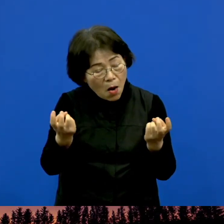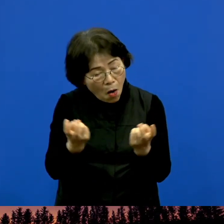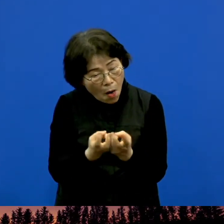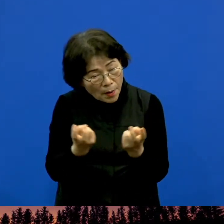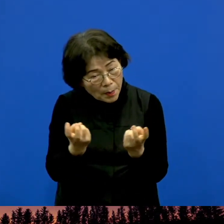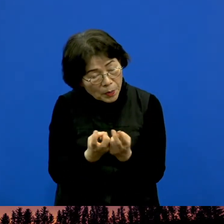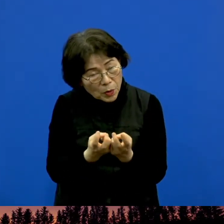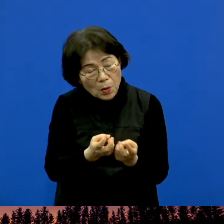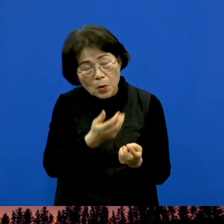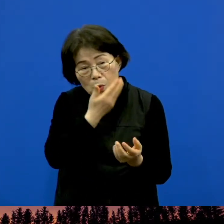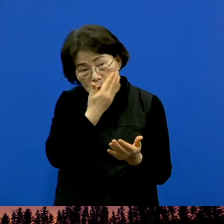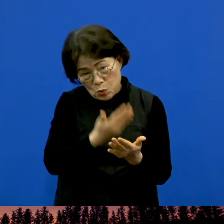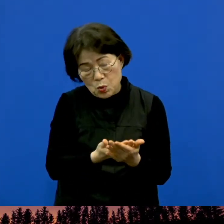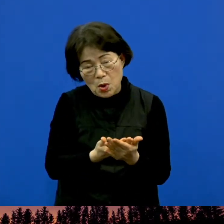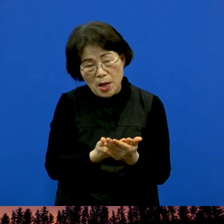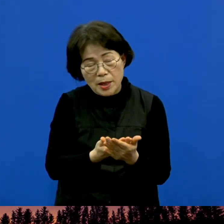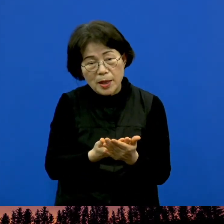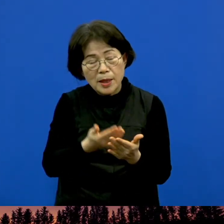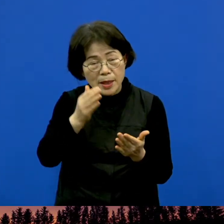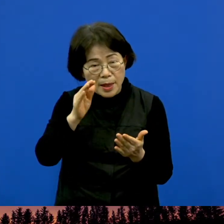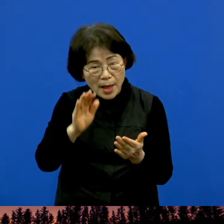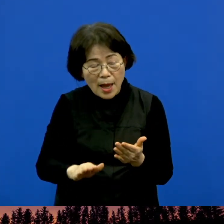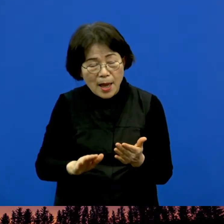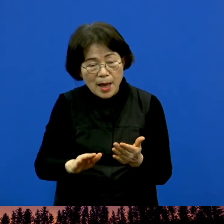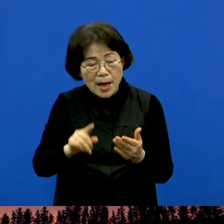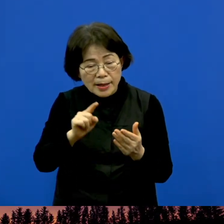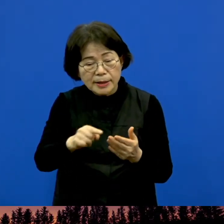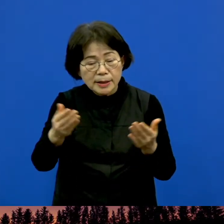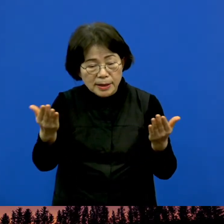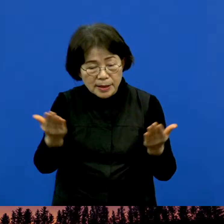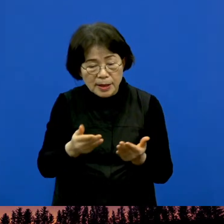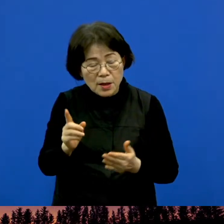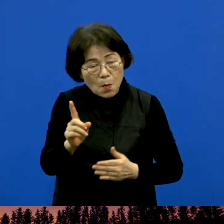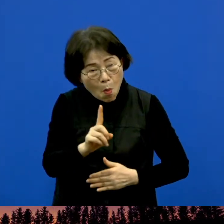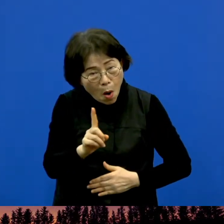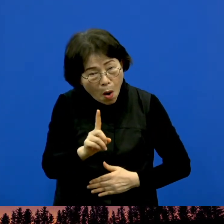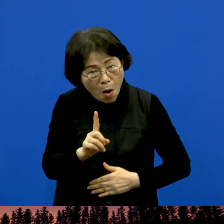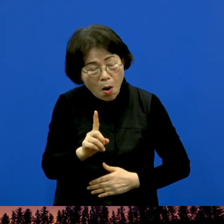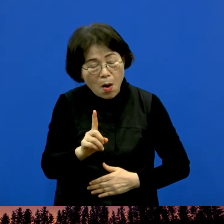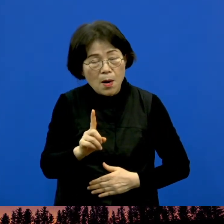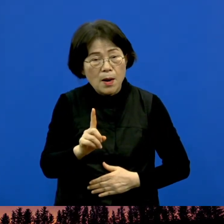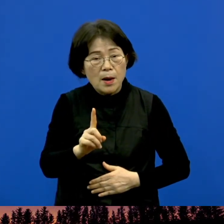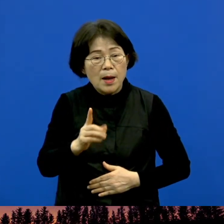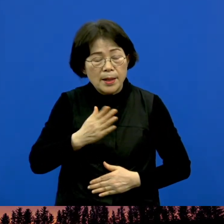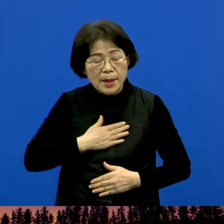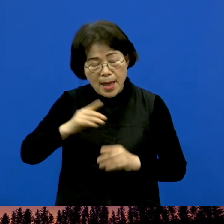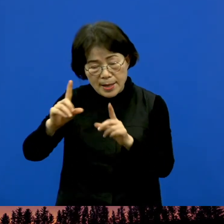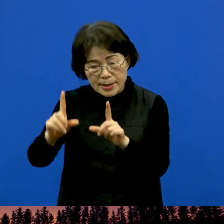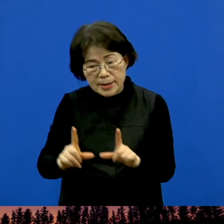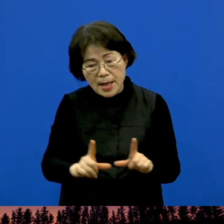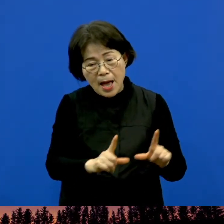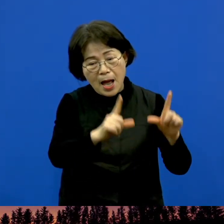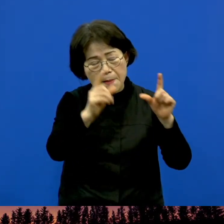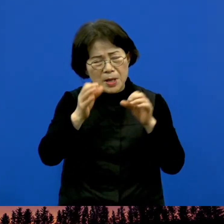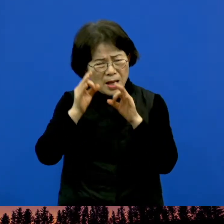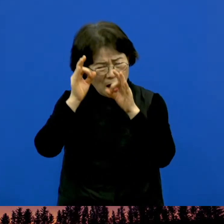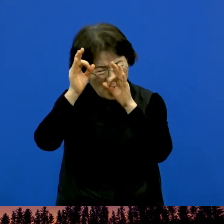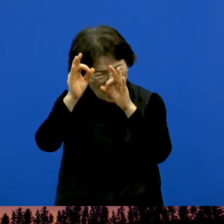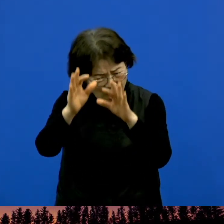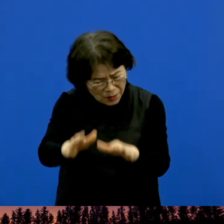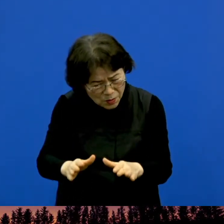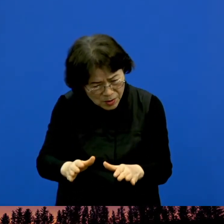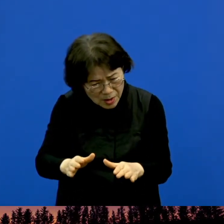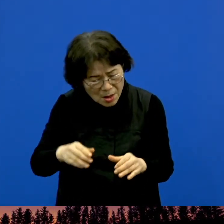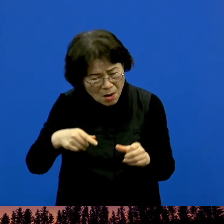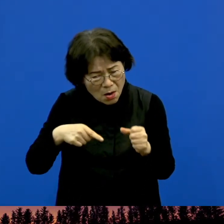하느냐도 중요하죠. 근데 그 일이 어떤 일이냐는 거죠. 내 삶을 다 드렸는데 의미 없는 일,